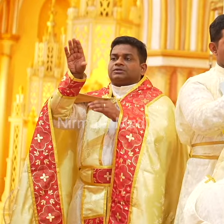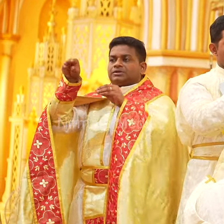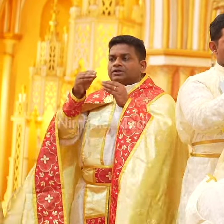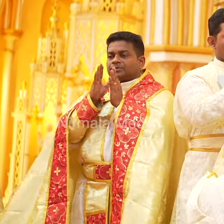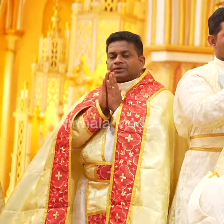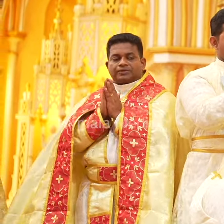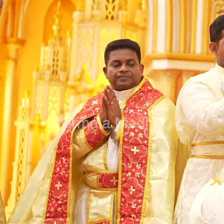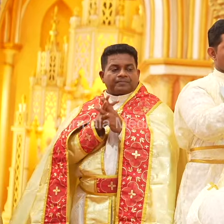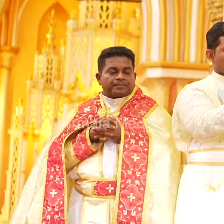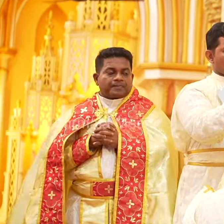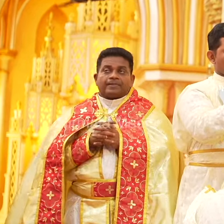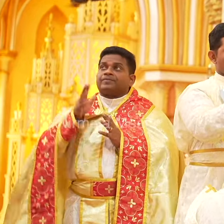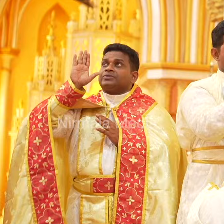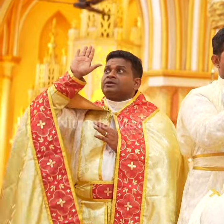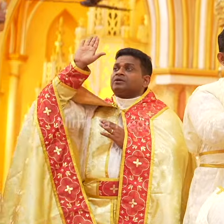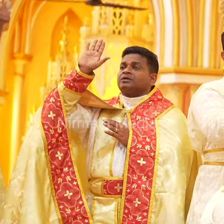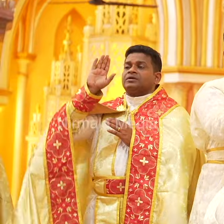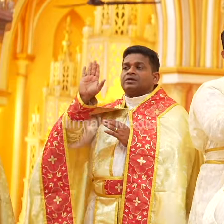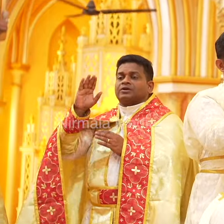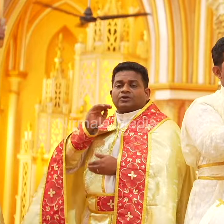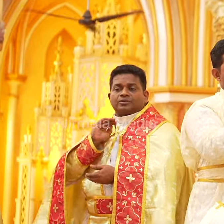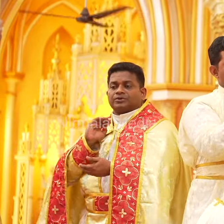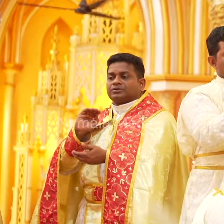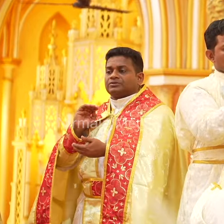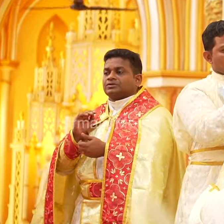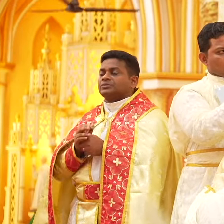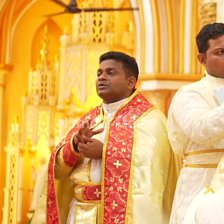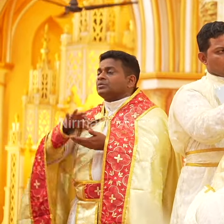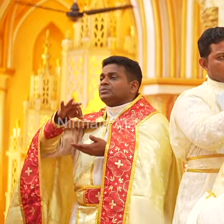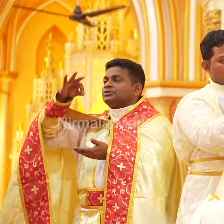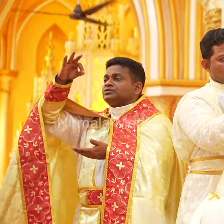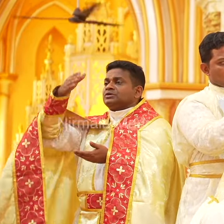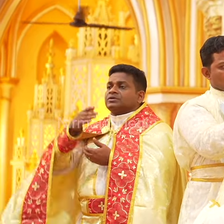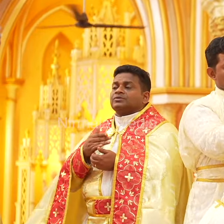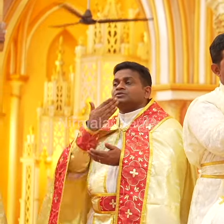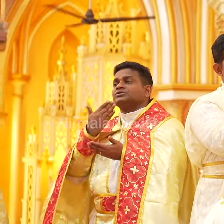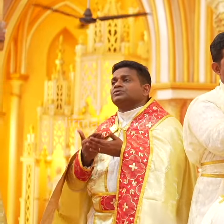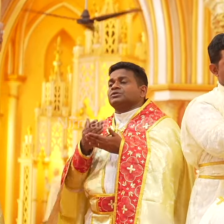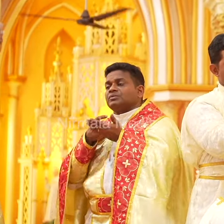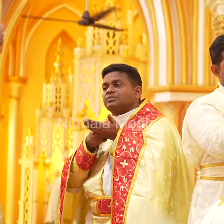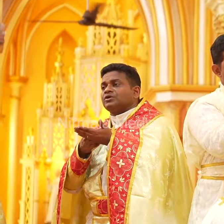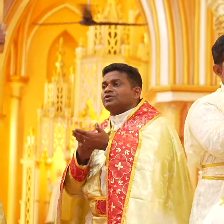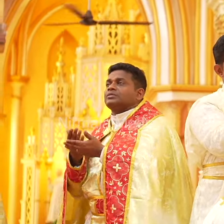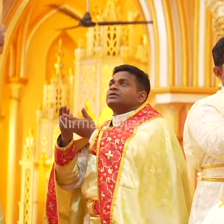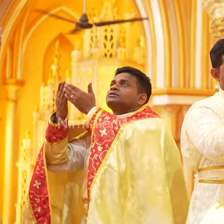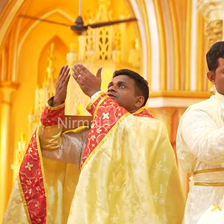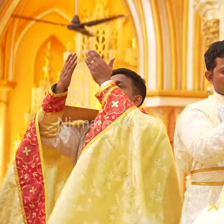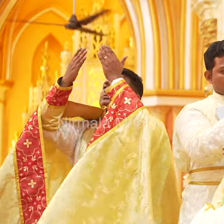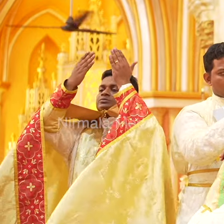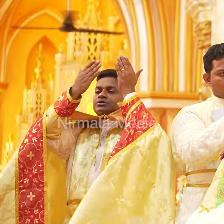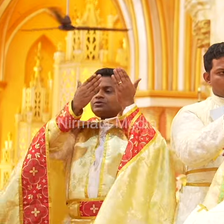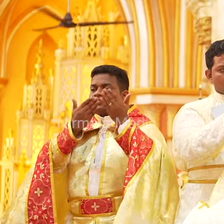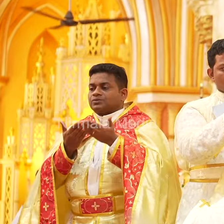തിരഞ്ഞെടുക്കണമേ. അങ്ങേക്കും അങ്ങയുടെ പ്രിയപുത്രനും പരിശുദ്ധാത്മാവിനും സ്തുതിയും ബഹുമാനവും കൃതജ്ഞയും